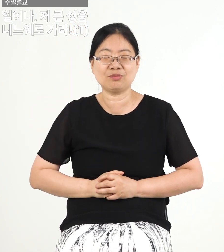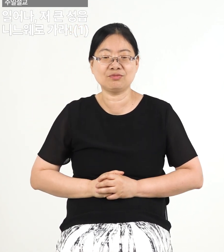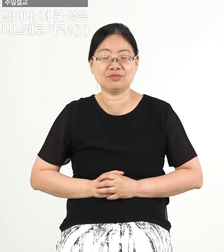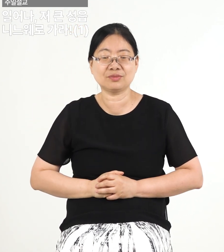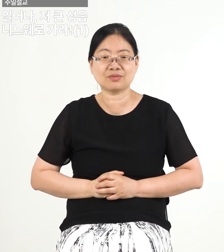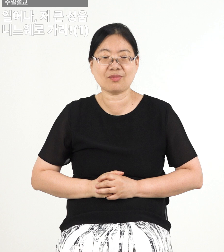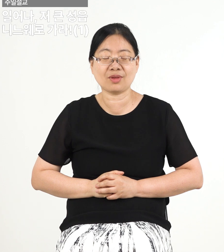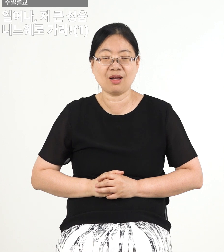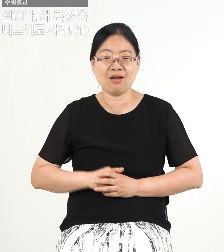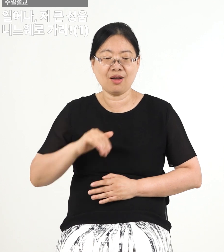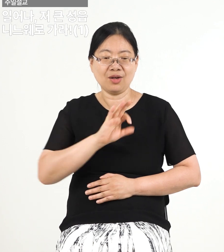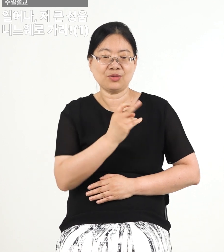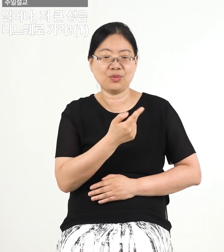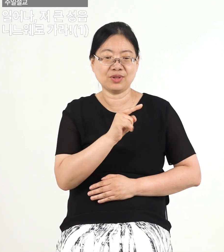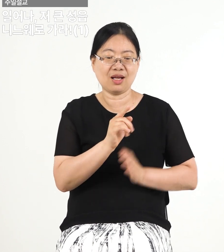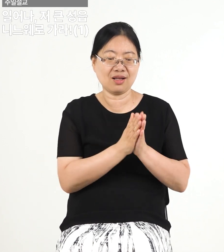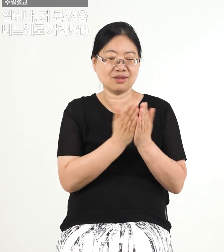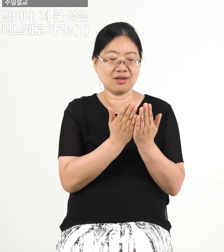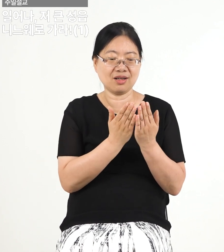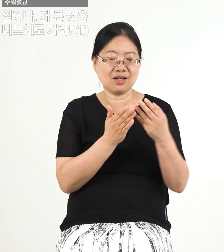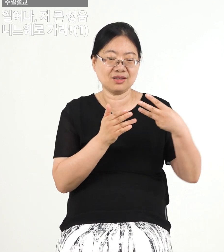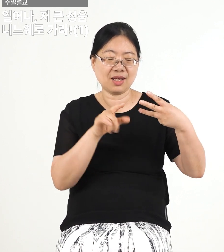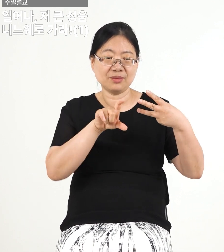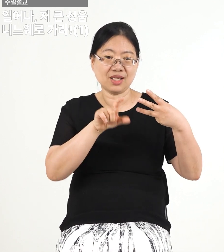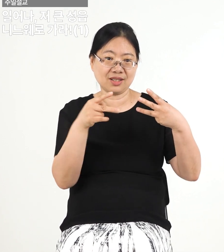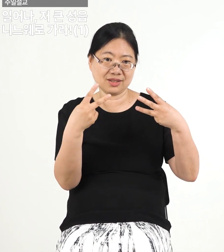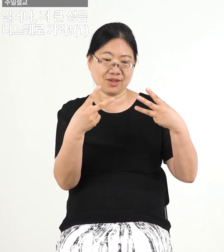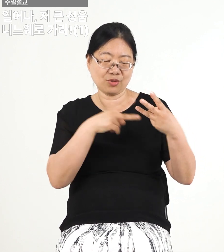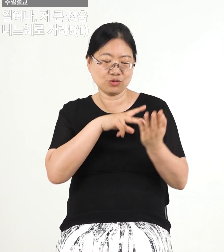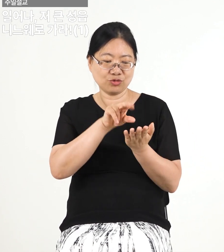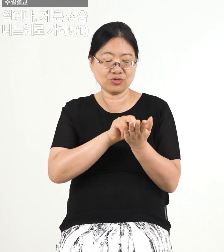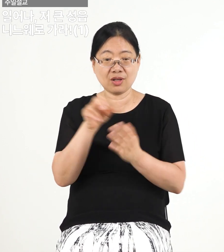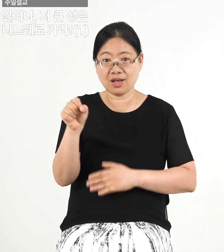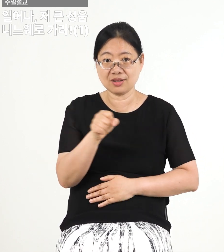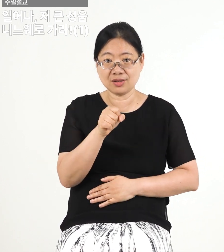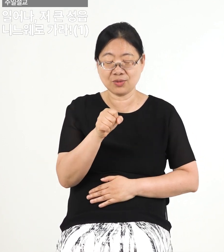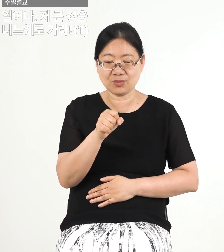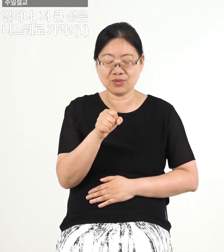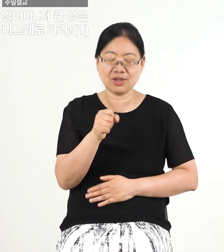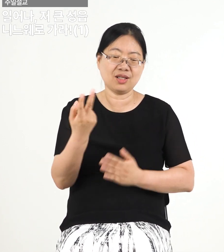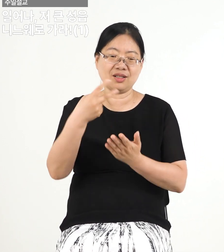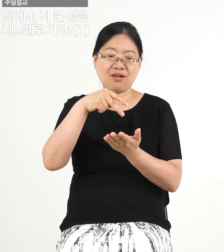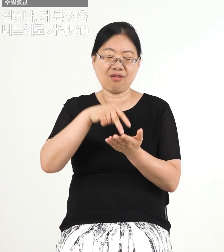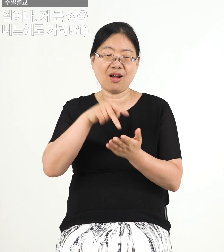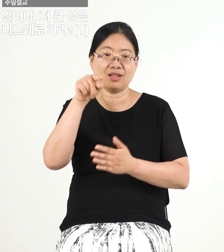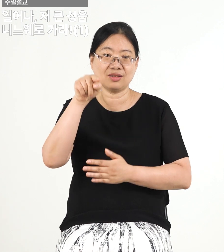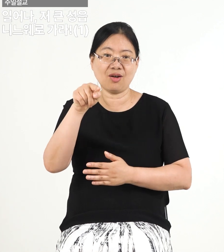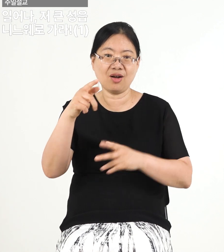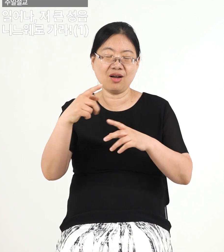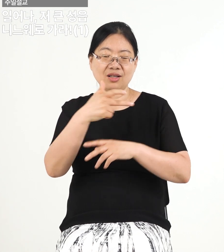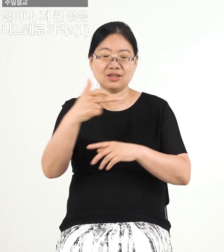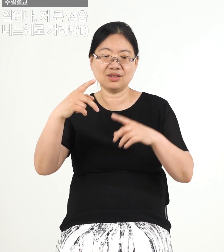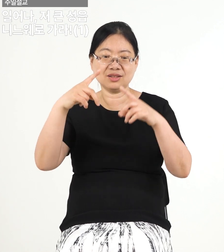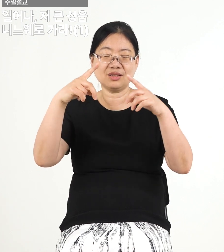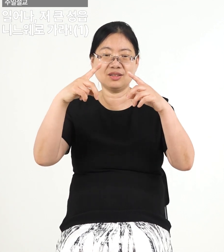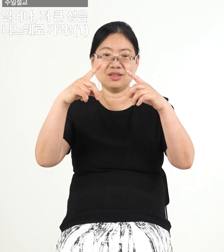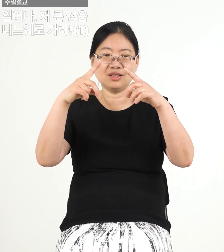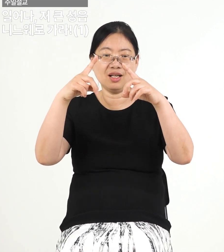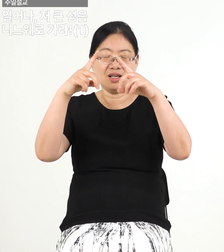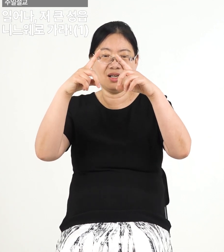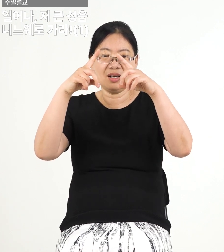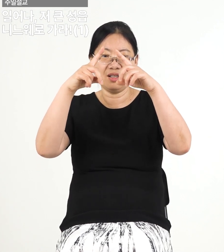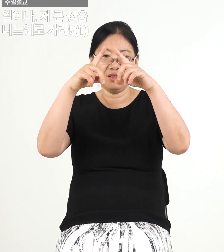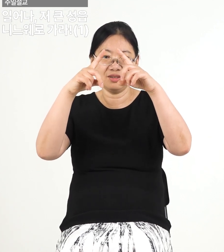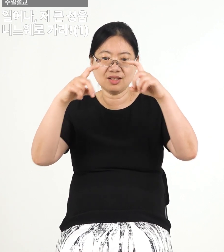우리가 요나서 3장 2절을 주제로 일어나 저 큰 성읍